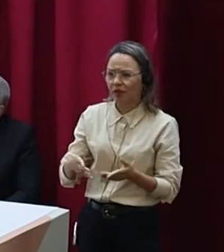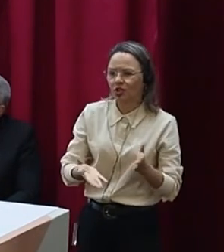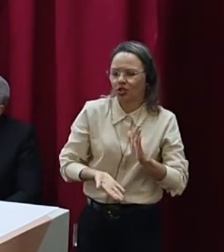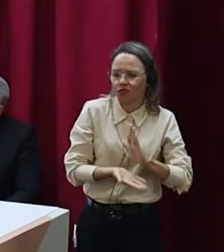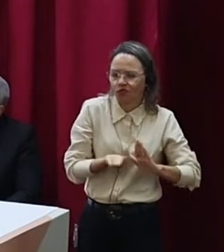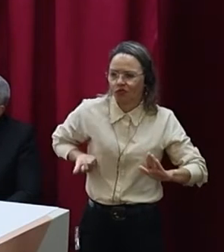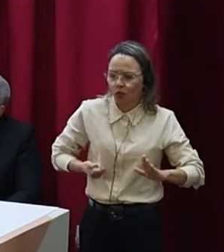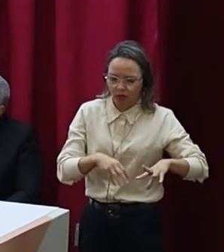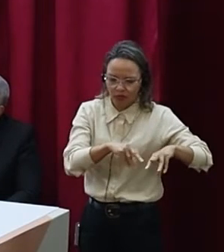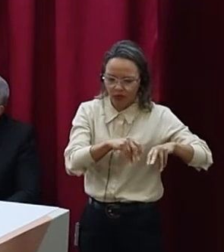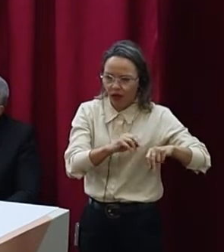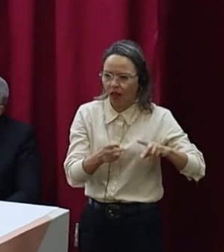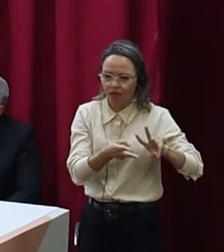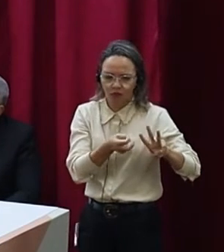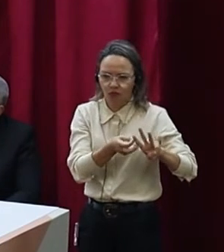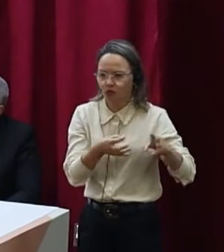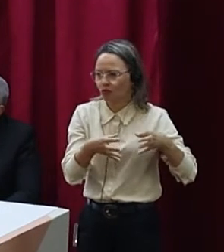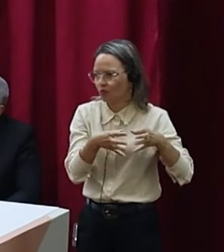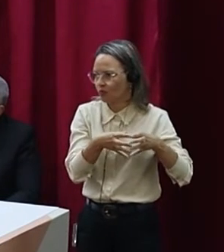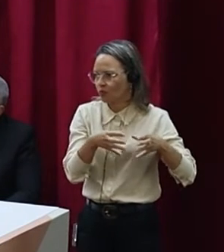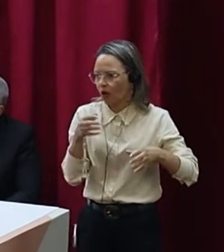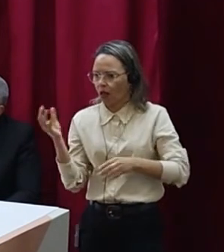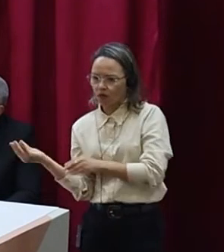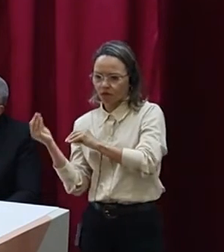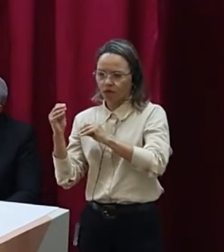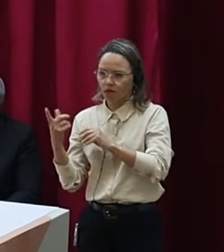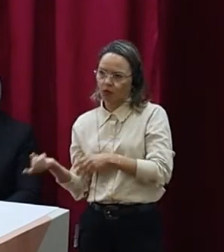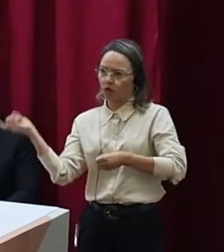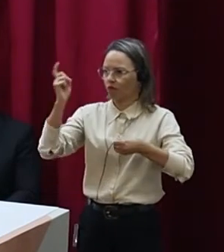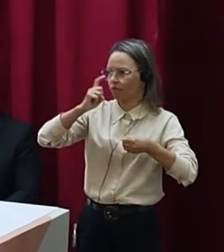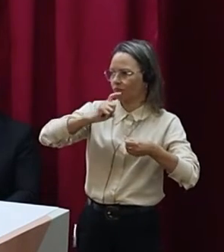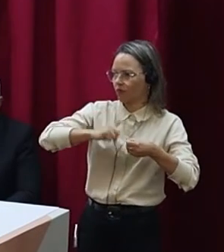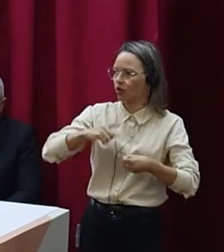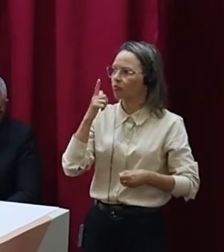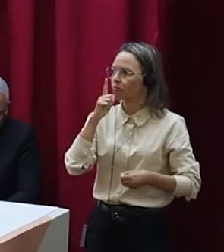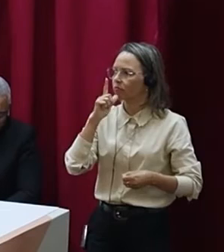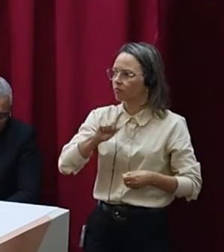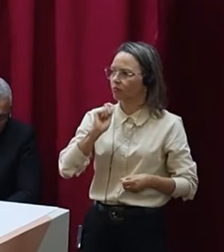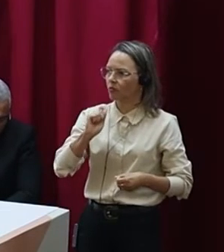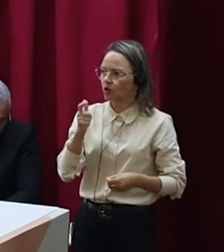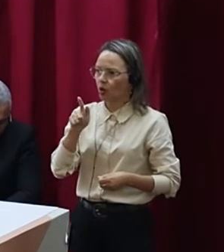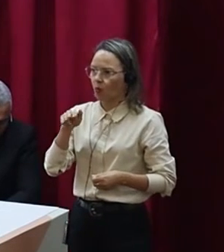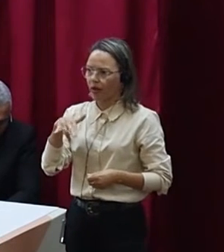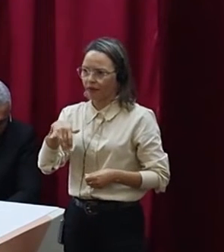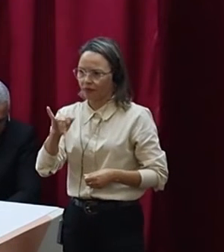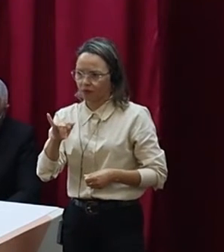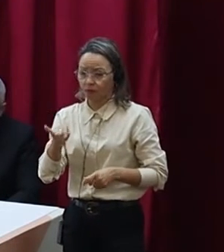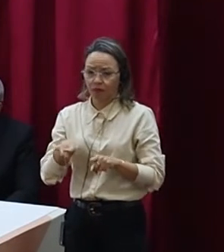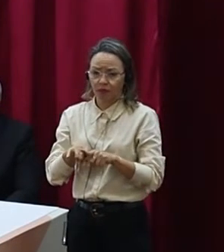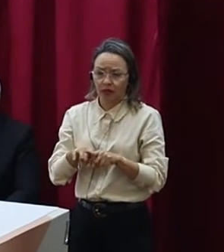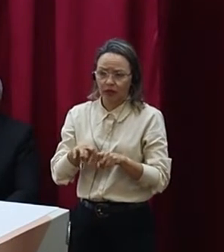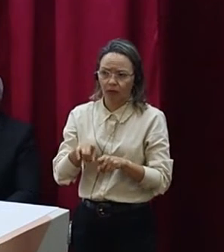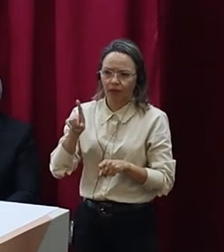se recuperó el uso escrito del guaraní. No hago proselitismo a favor de la Iglesia Católica, pero desde